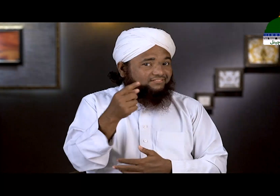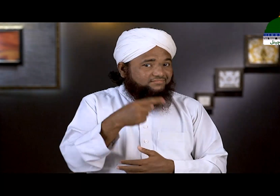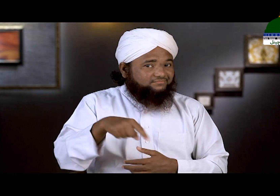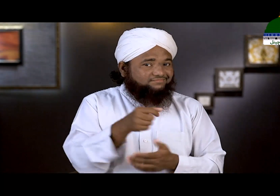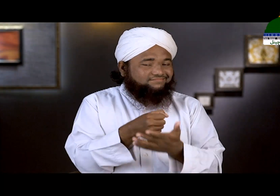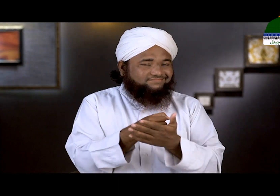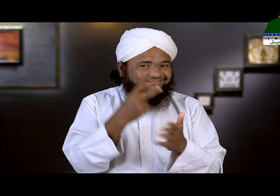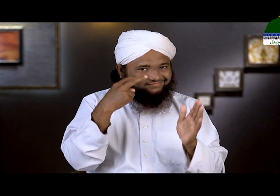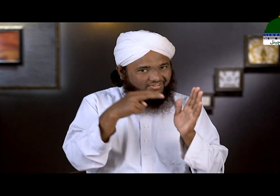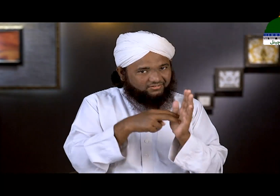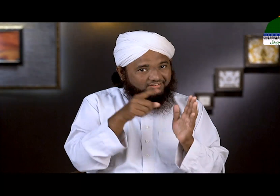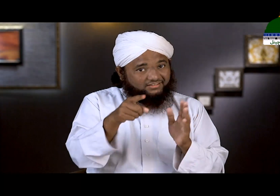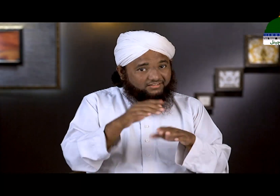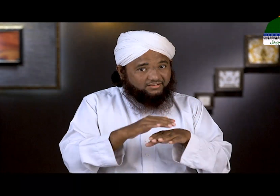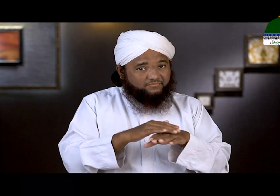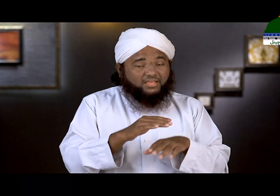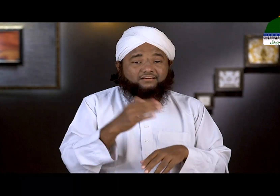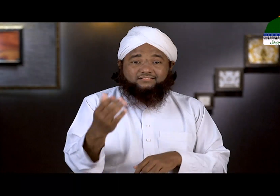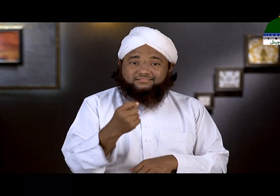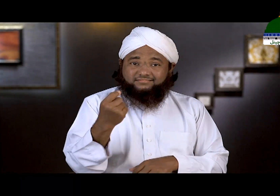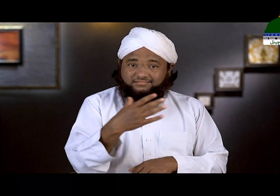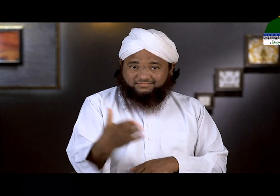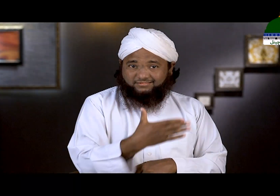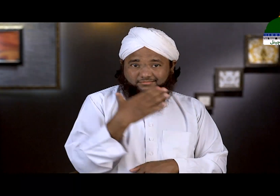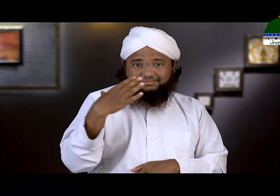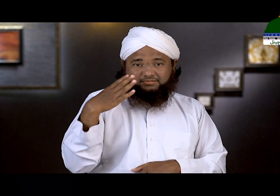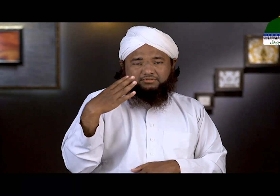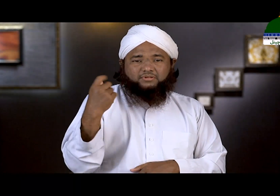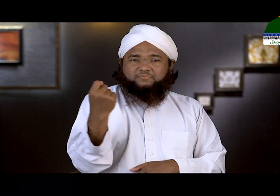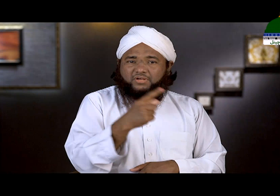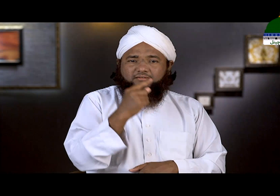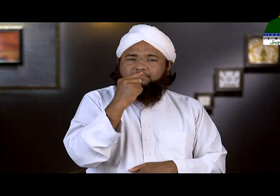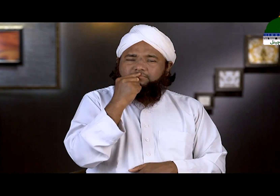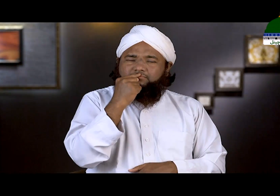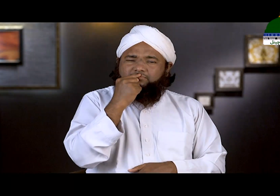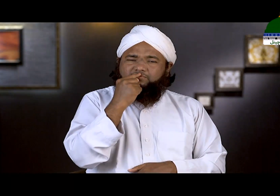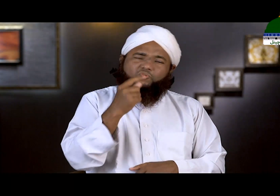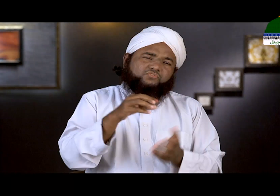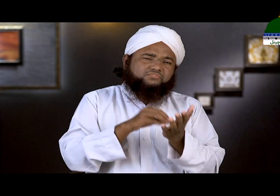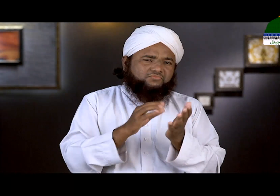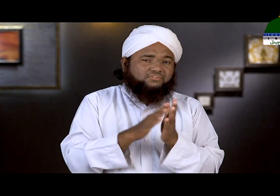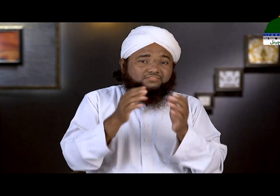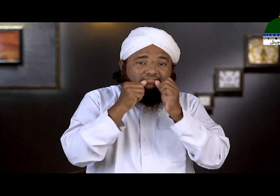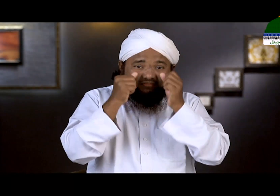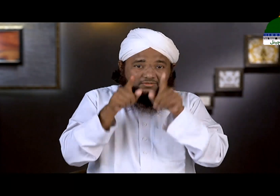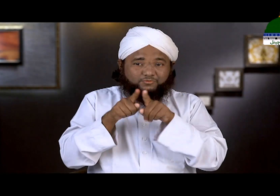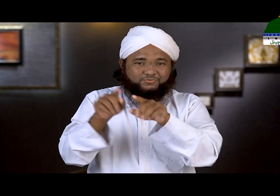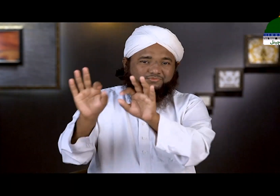سردار انبیاء صلی اللہ علیہ وسلم کی پیروی میں شعبان المعظم کے خوب روزے رکھیں اور اس پیاری پیاری سنت